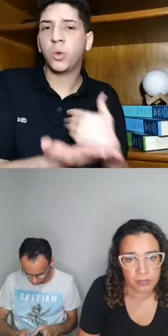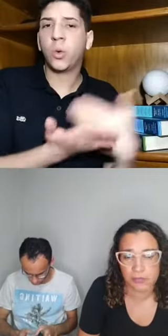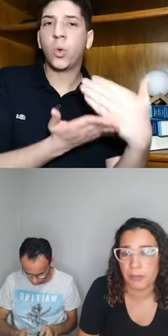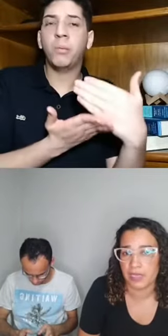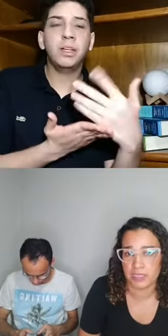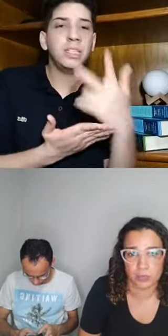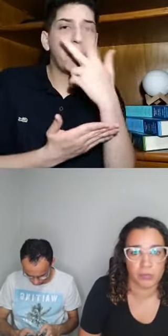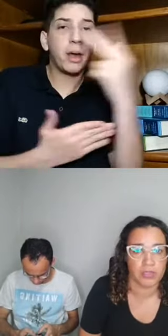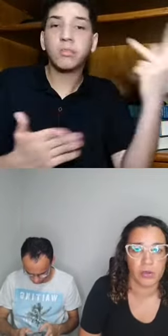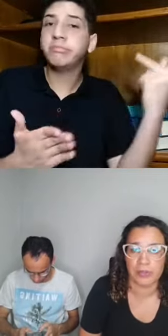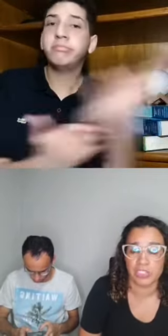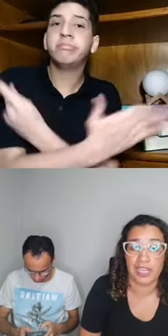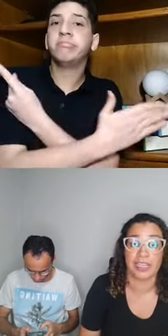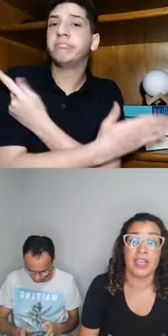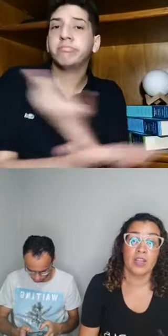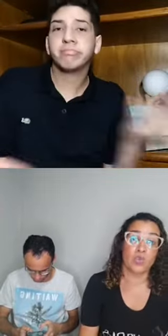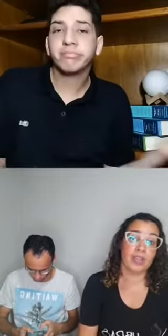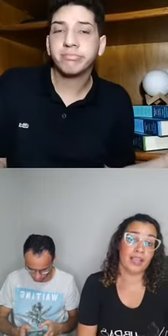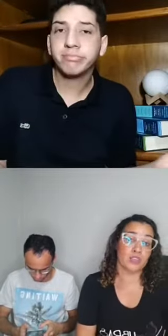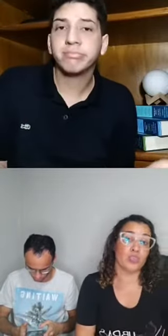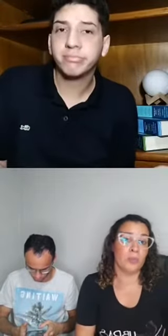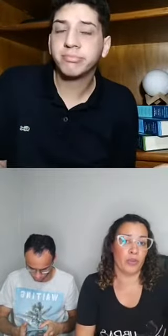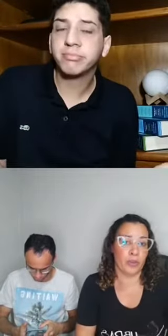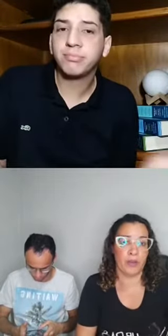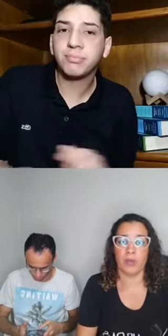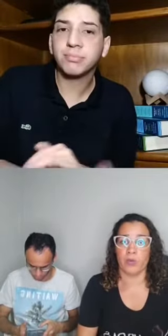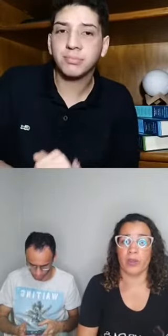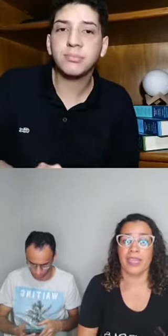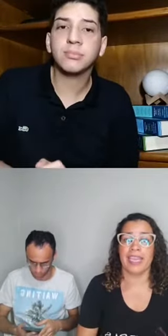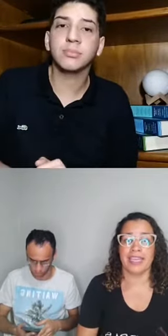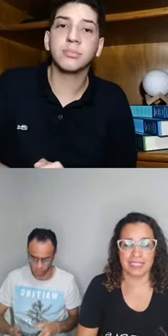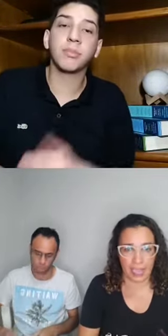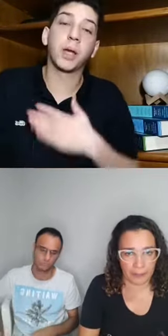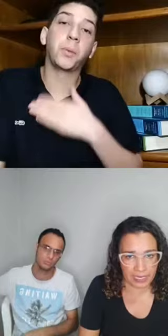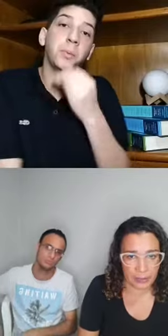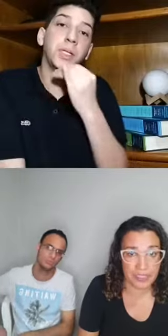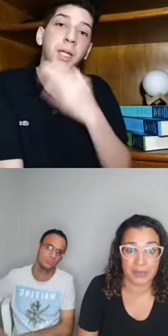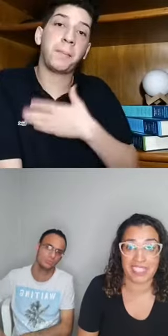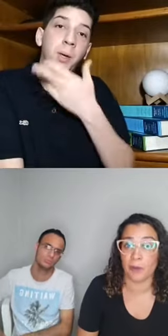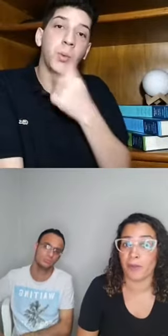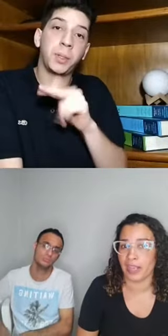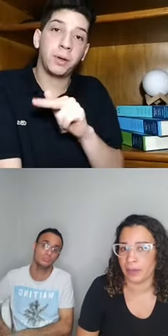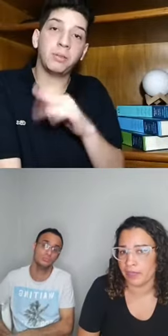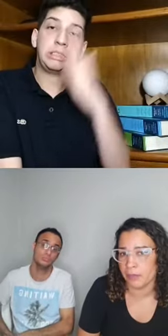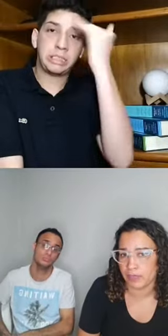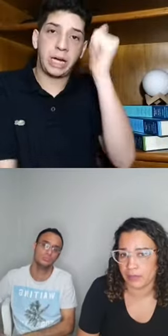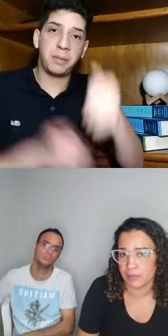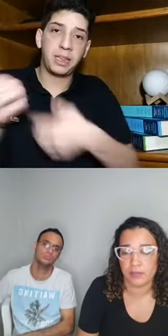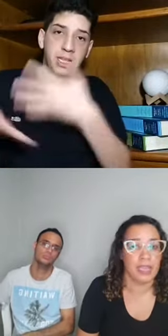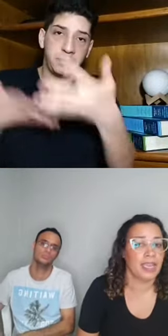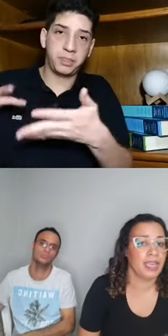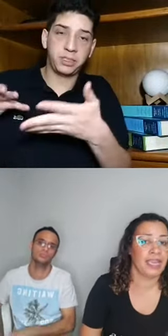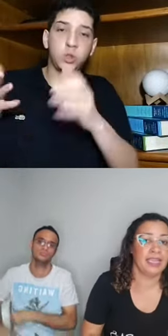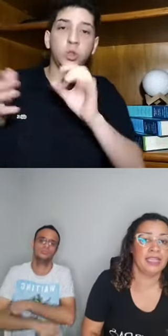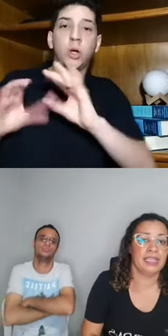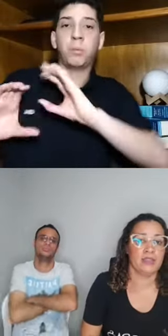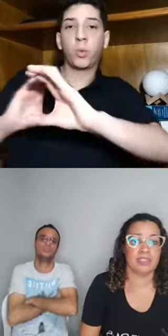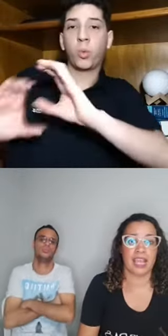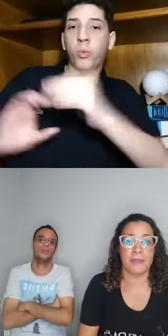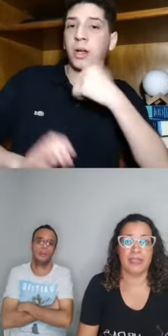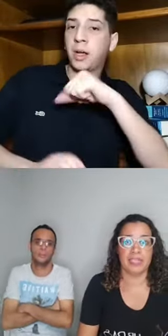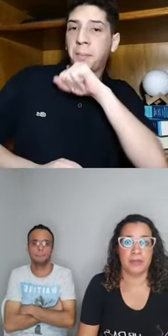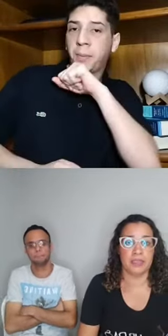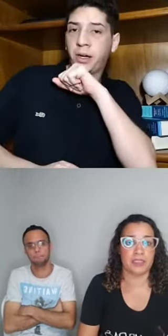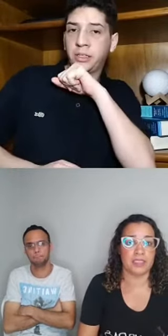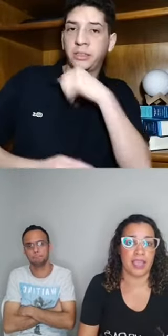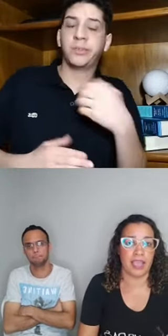paraquedas, mesmo, não imaginaria. No caso do meu irmão, ele sabe Libras, mas sabe comunicar com a minha mãe. Ele não